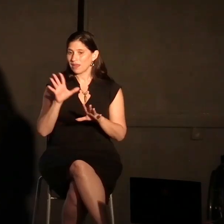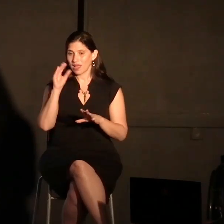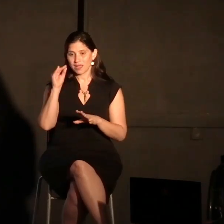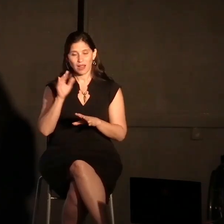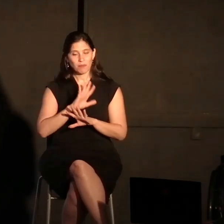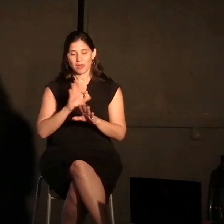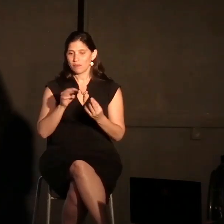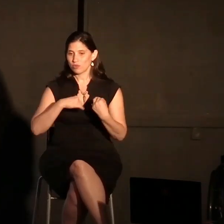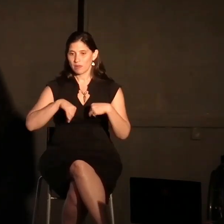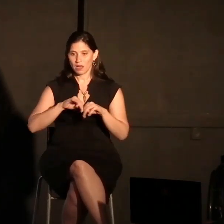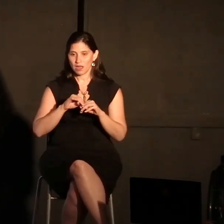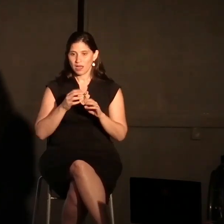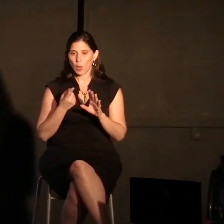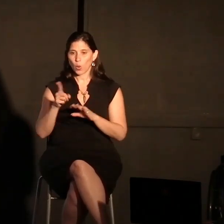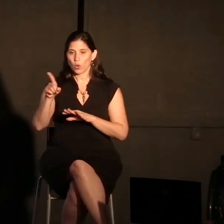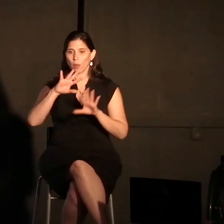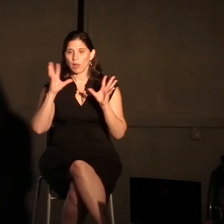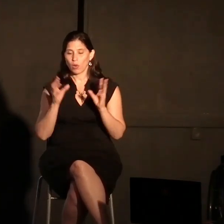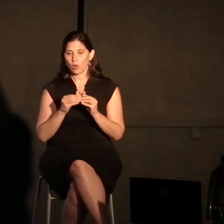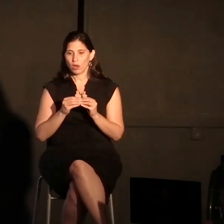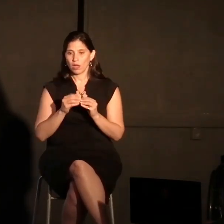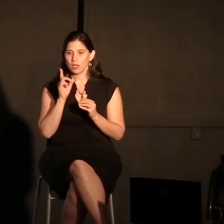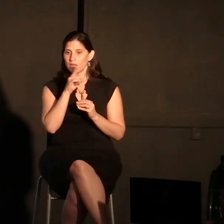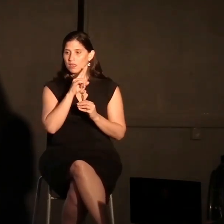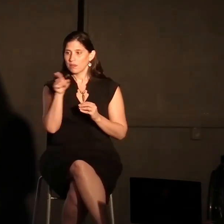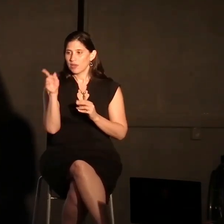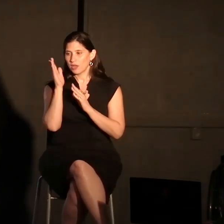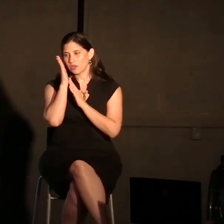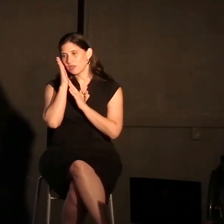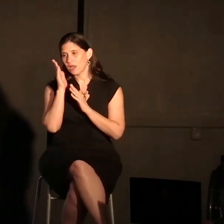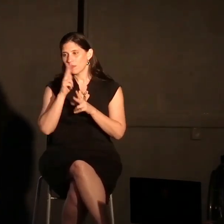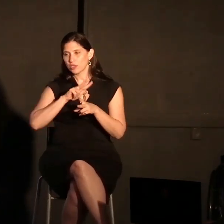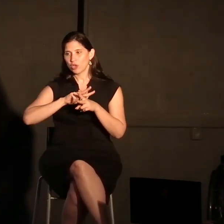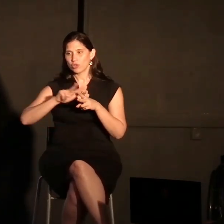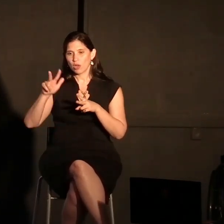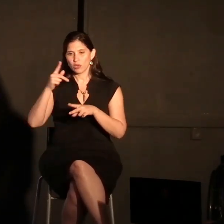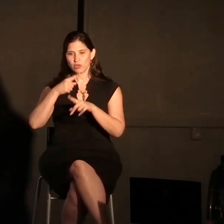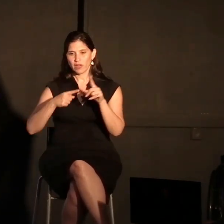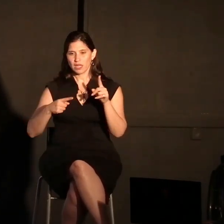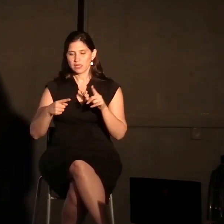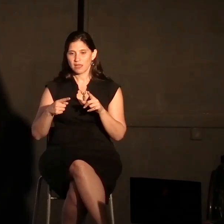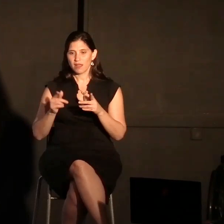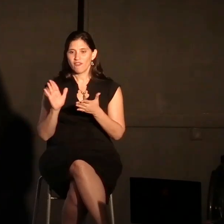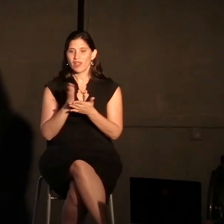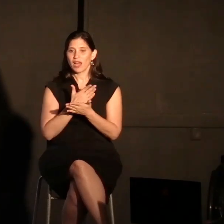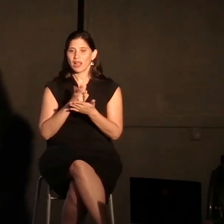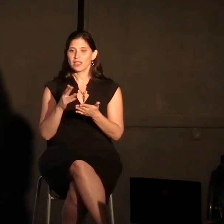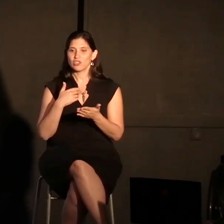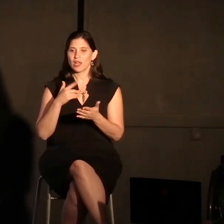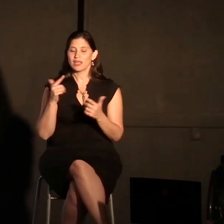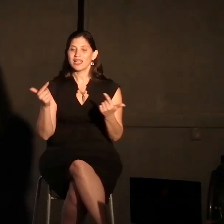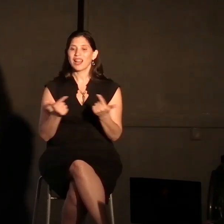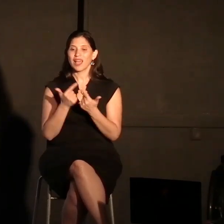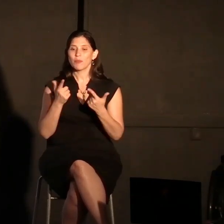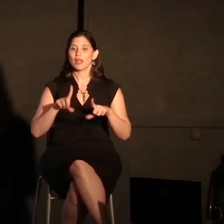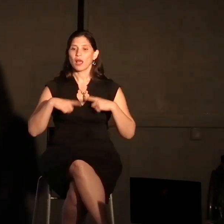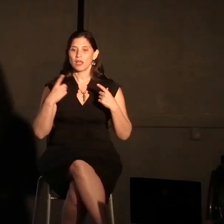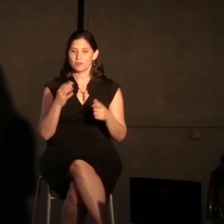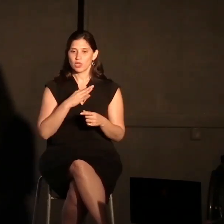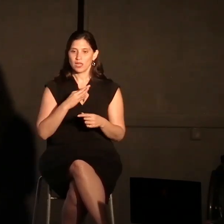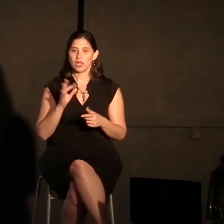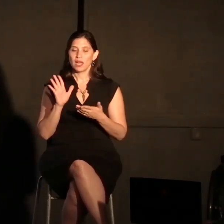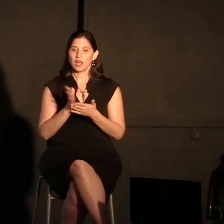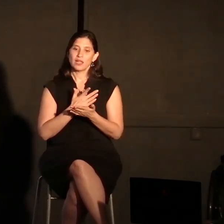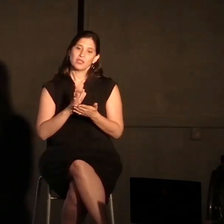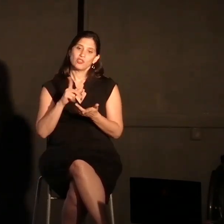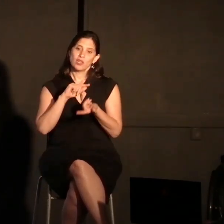בלי המשפחה רחוקה מהכל אמא שלי ישנה איתי במשך שלושה וחצי חודשים והחלטתי שאני נלחמת על החיים שלי